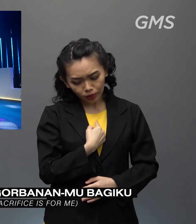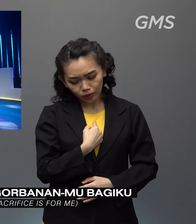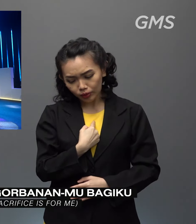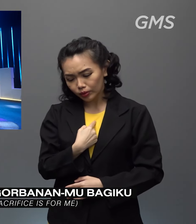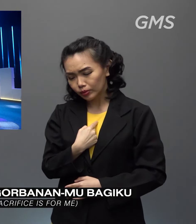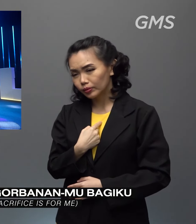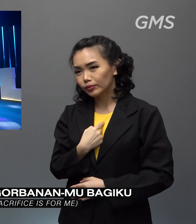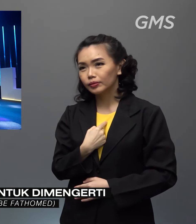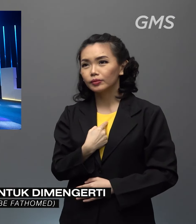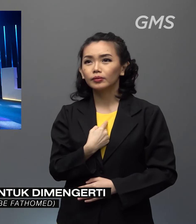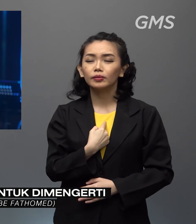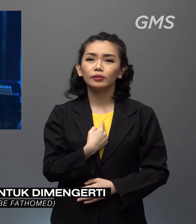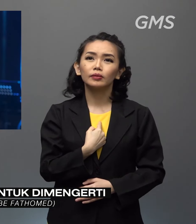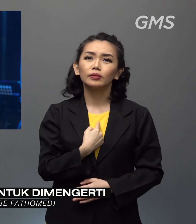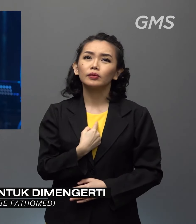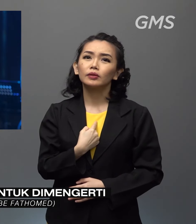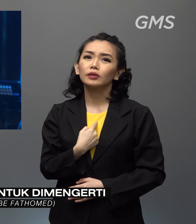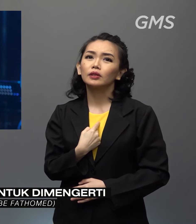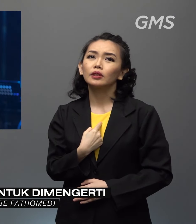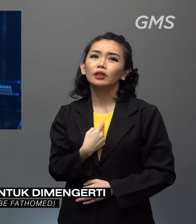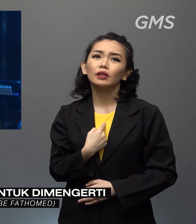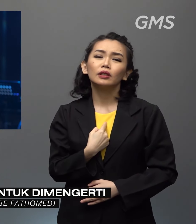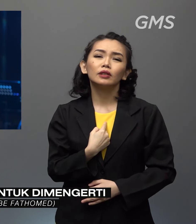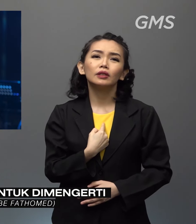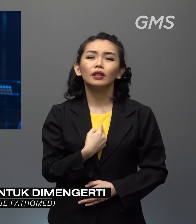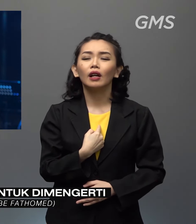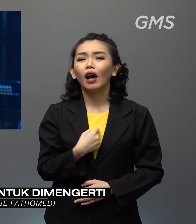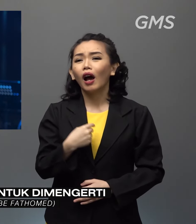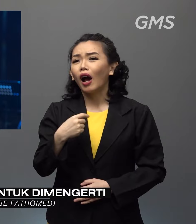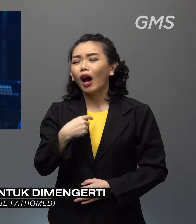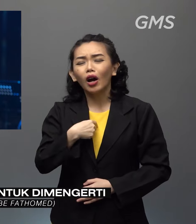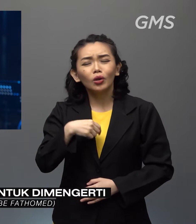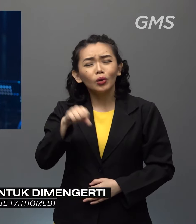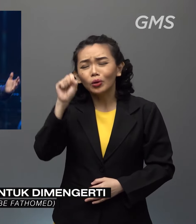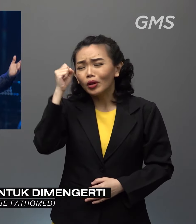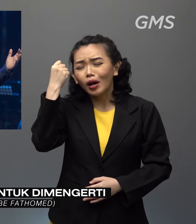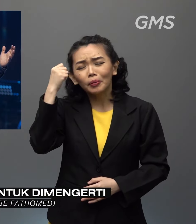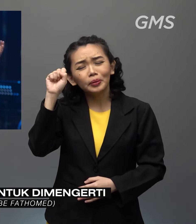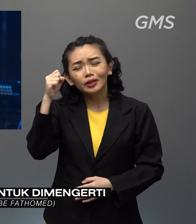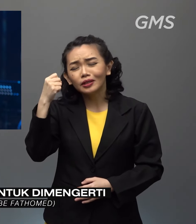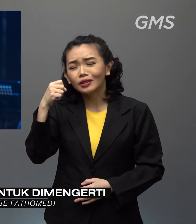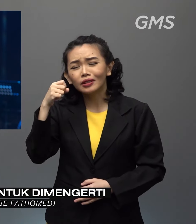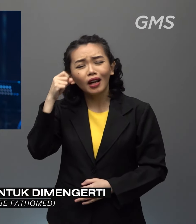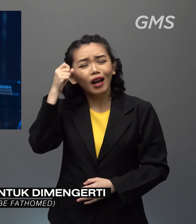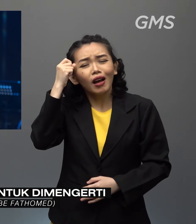Lalu dalammu